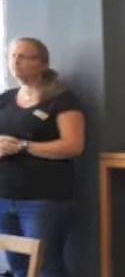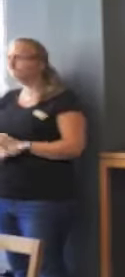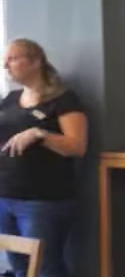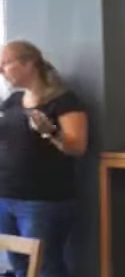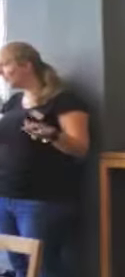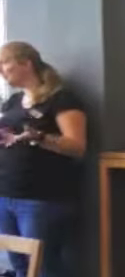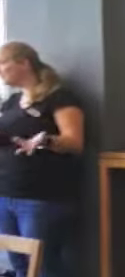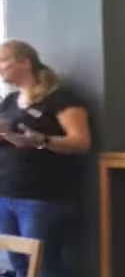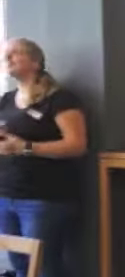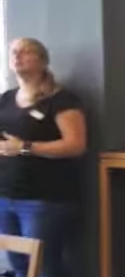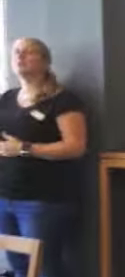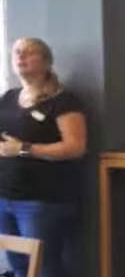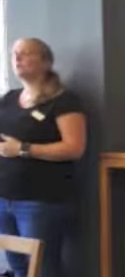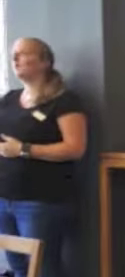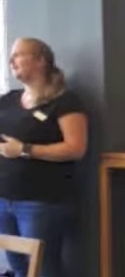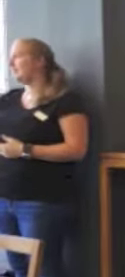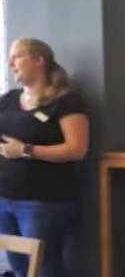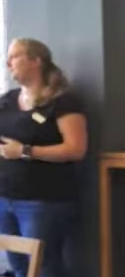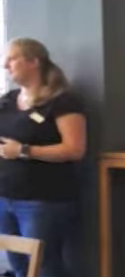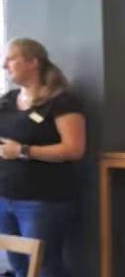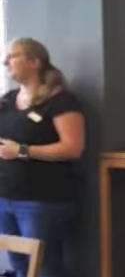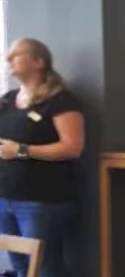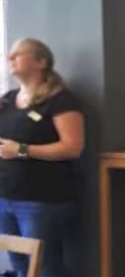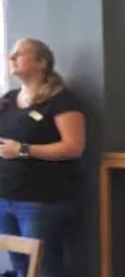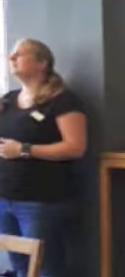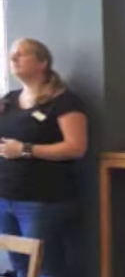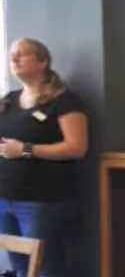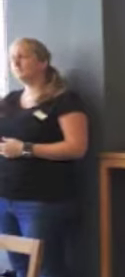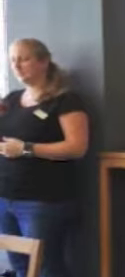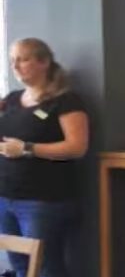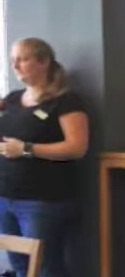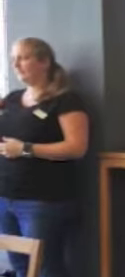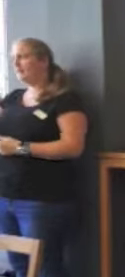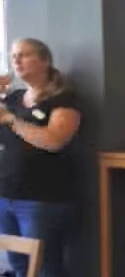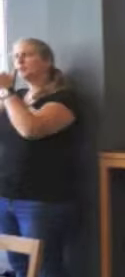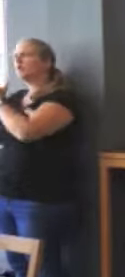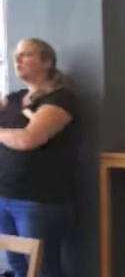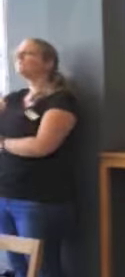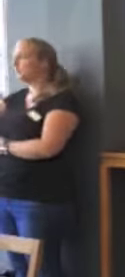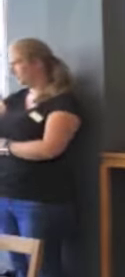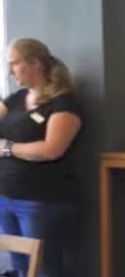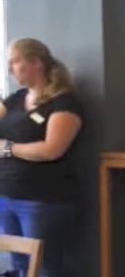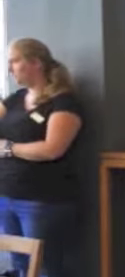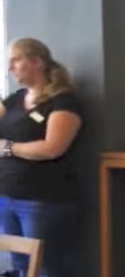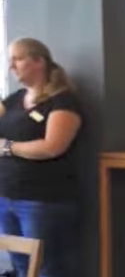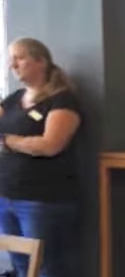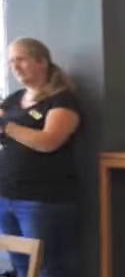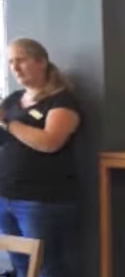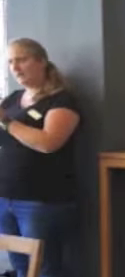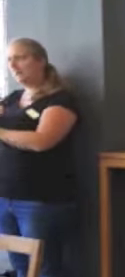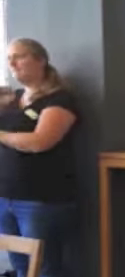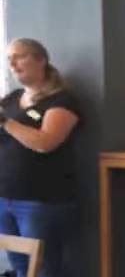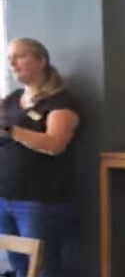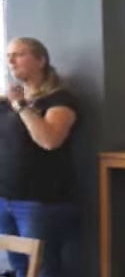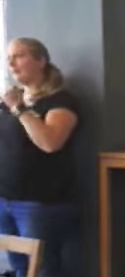Så. Gunilla Persson heter jag. Är vd för det sociala företaget som heter Bergskraft